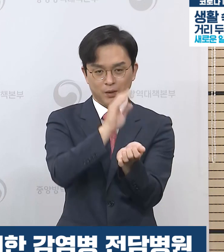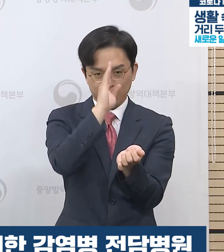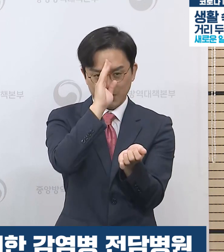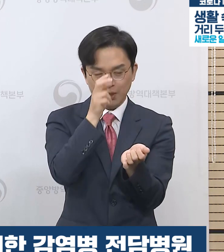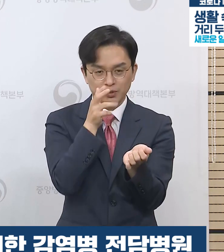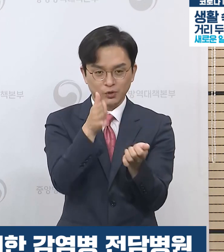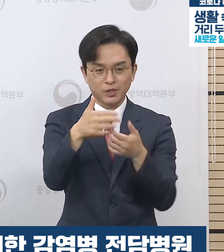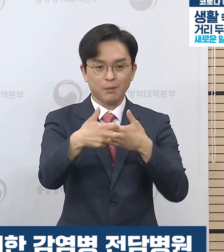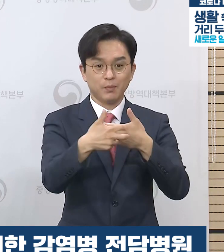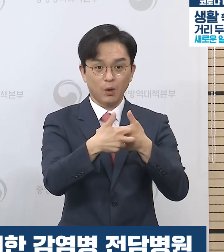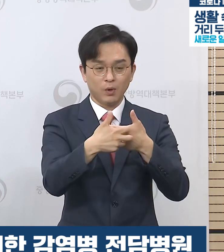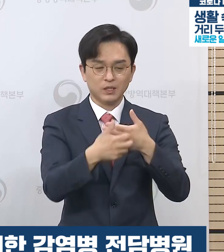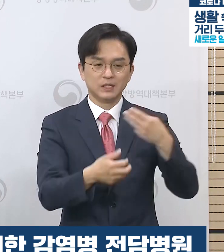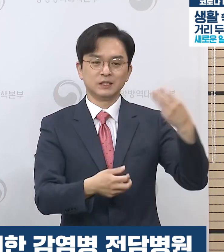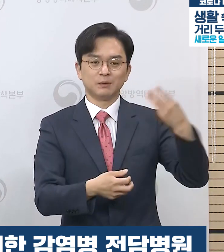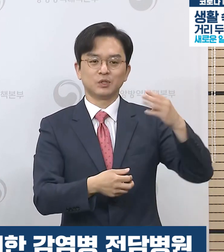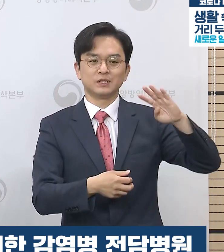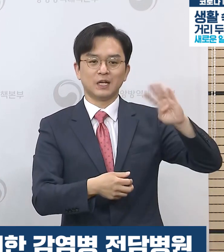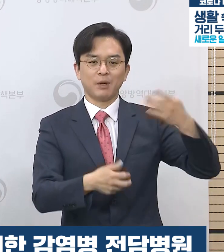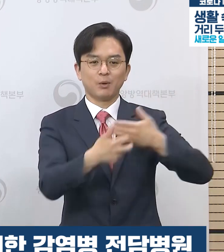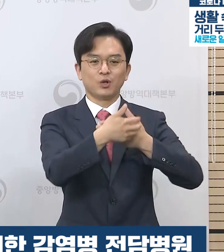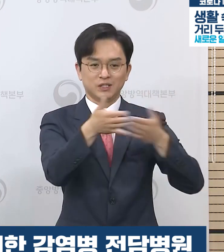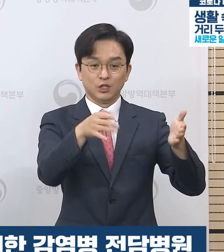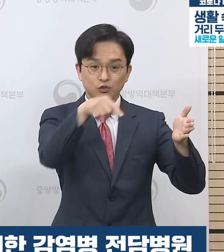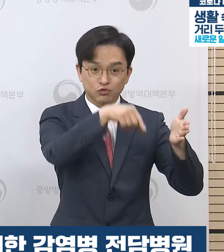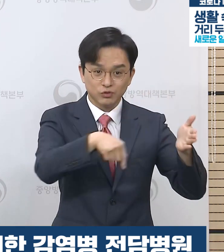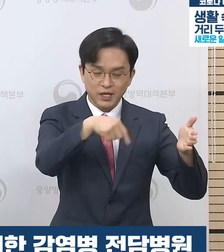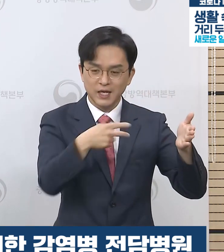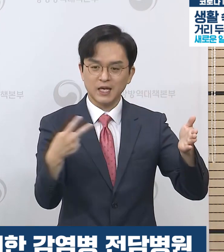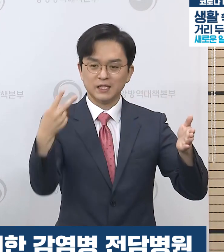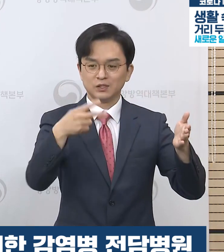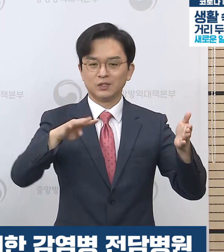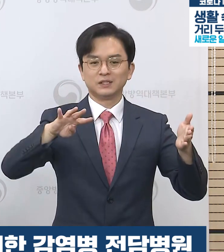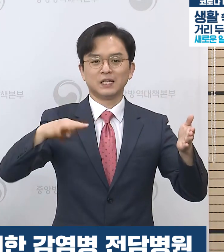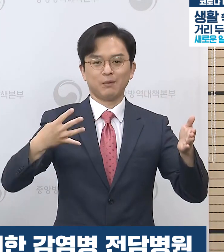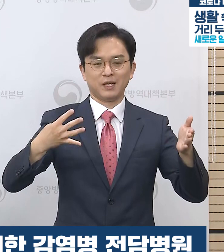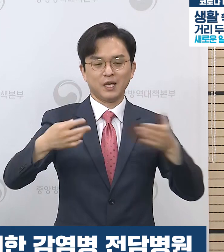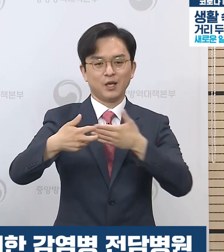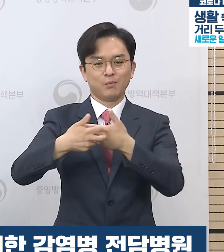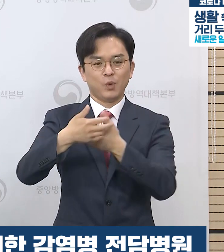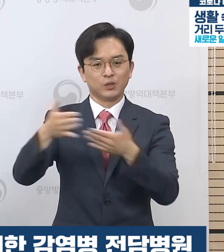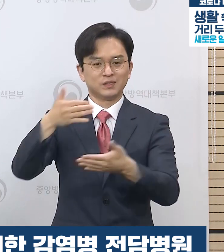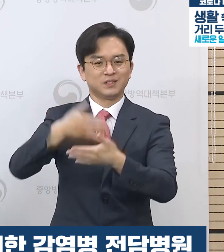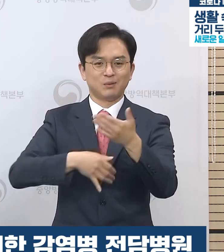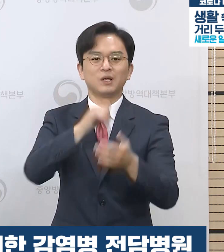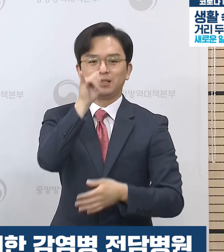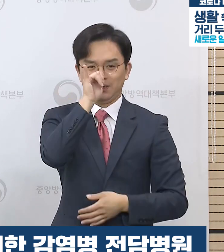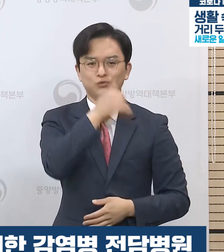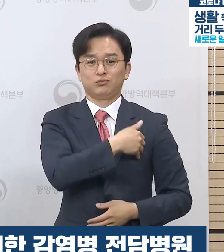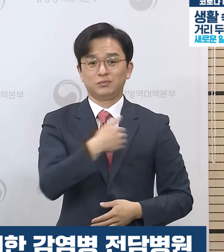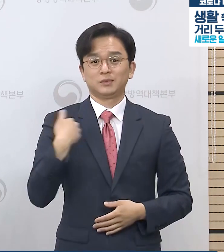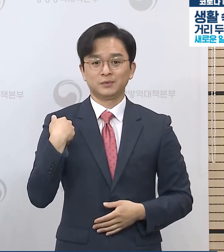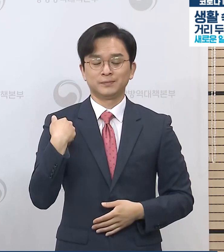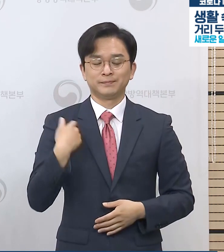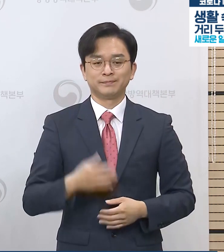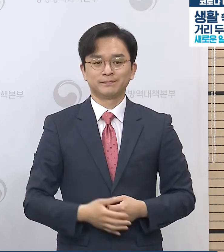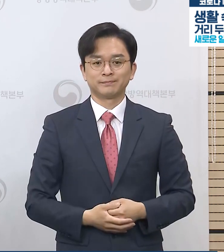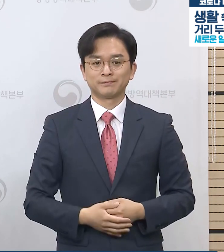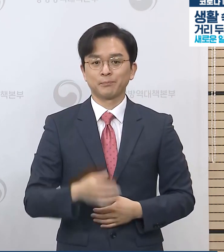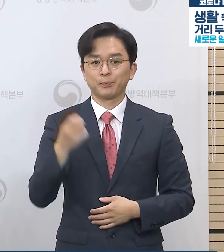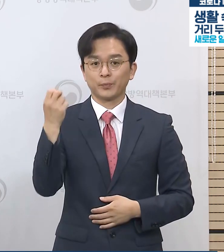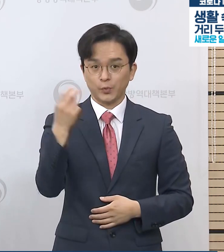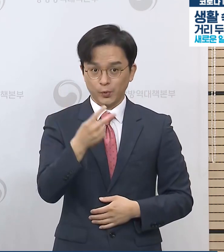3,043병상이 가동 중인데 이 중에 2,042개의 병상이 입원 가능한 상황입니다.